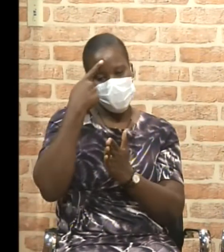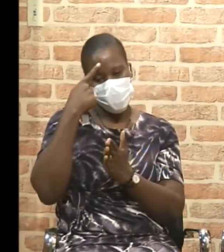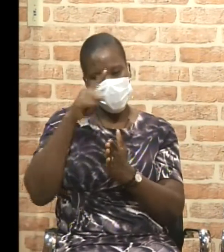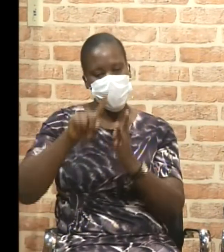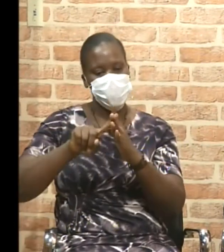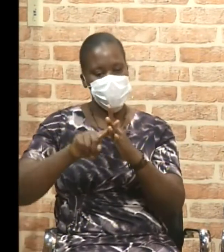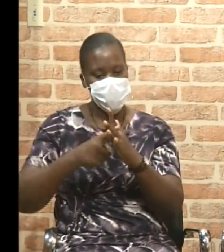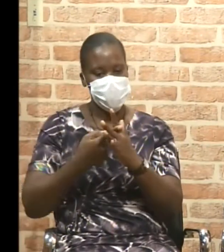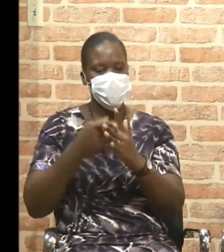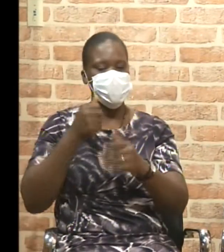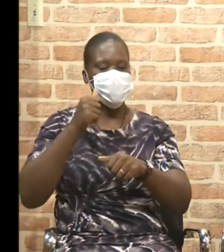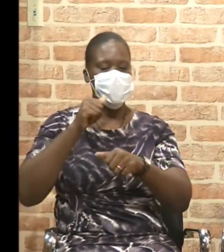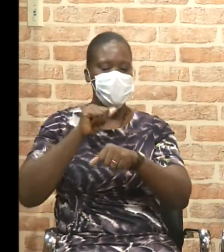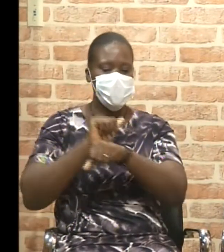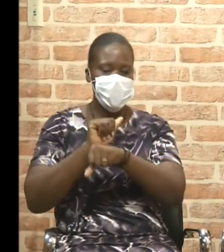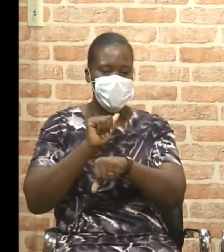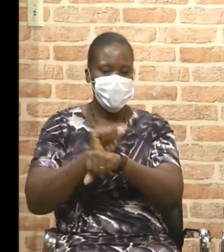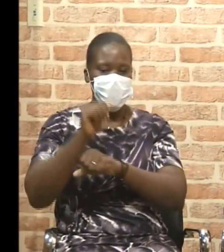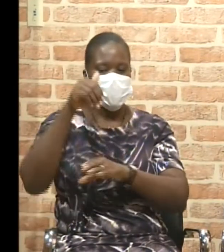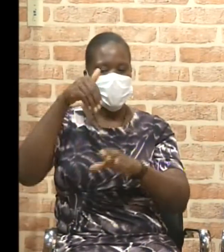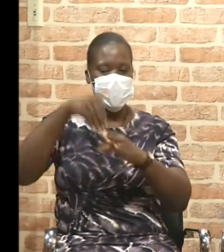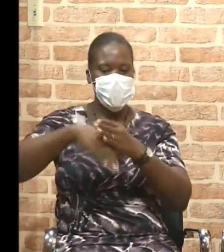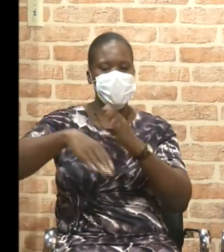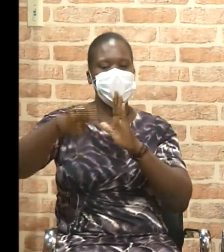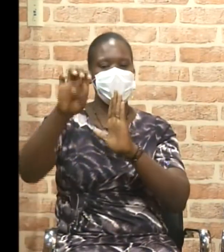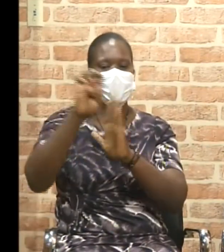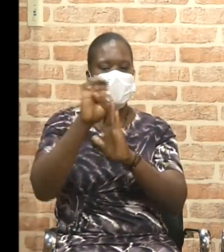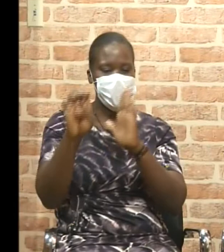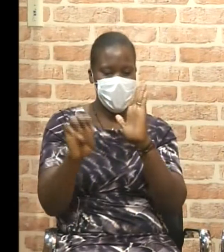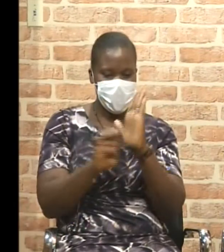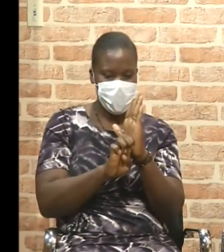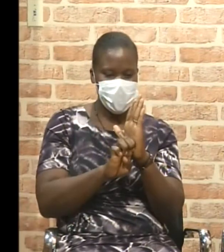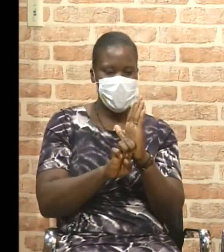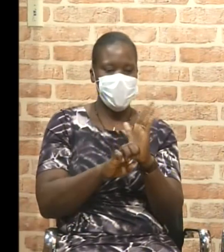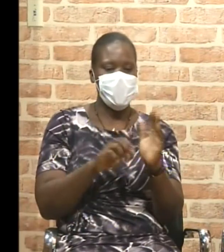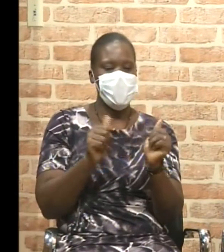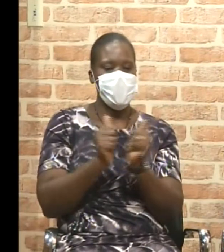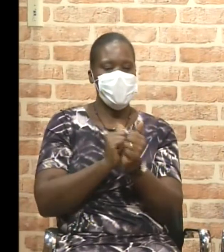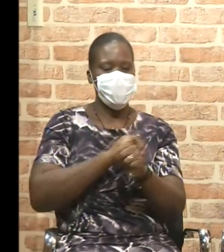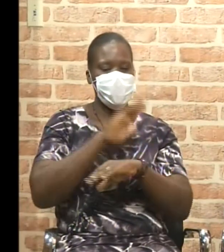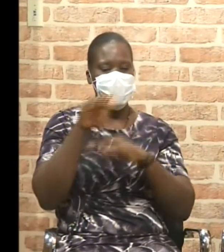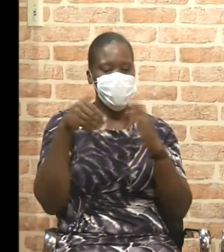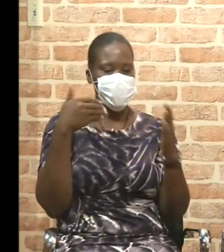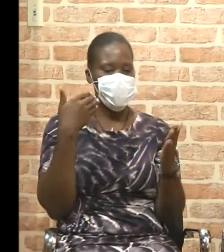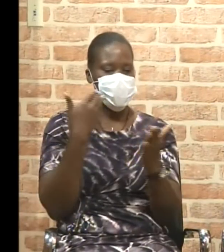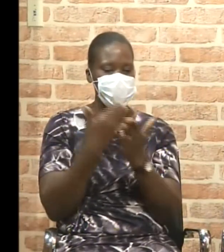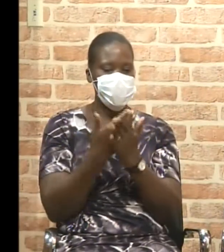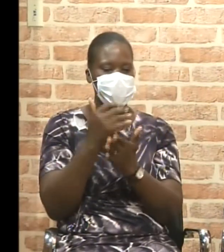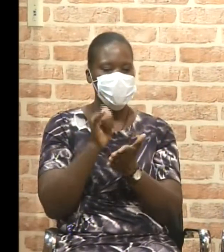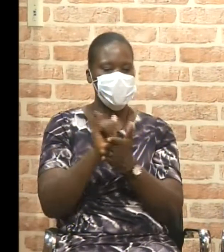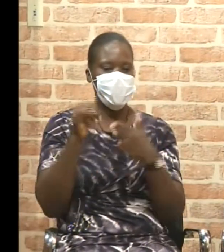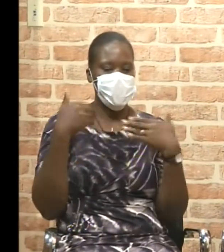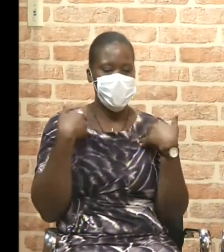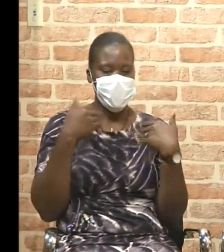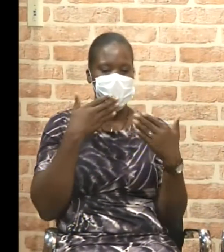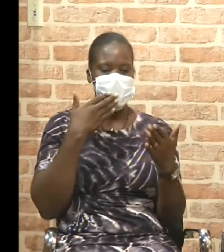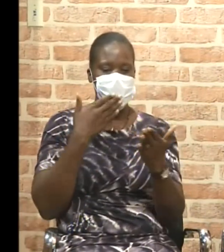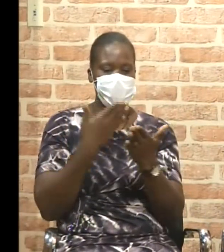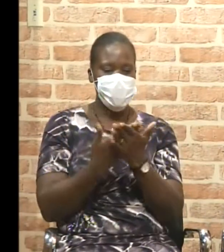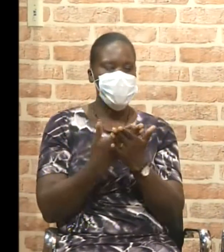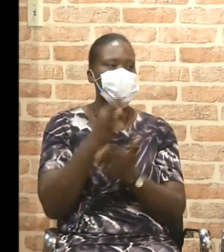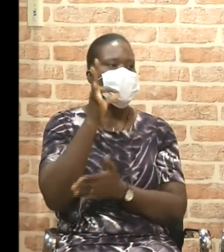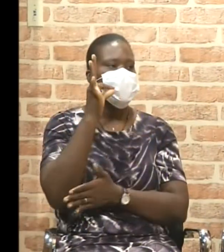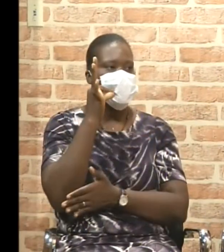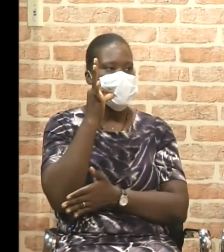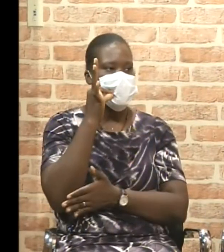que vous-même soyez capable d'intégrer la fonction publique avec tout ça que vous-même avez gagné dans Djakoutio et nous sûr que y a bah, l'état de bons résultats. Ça prend